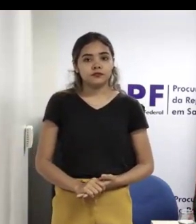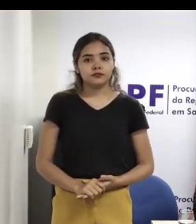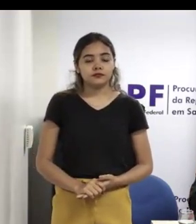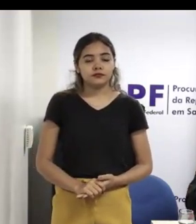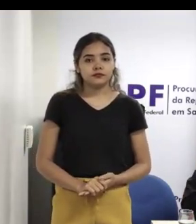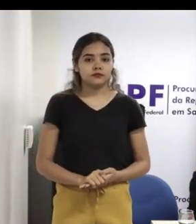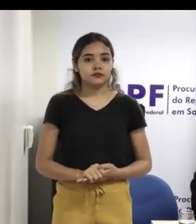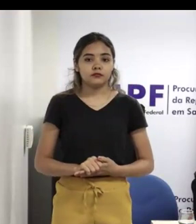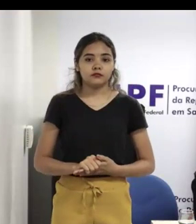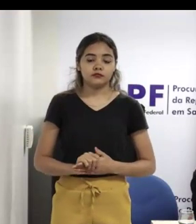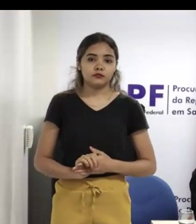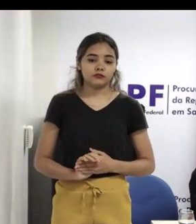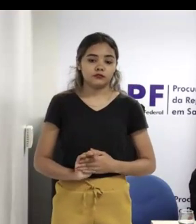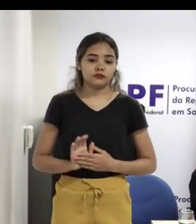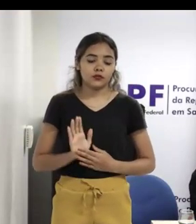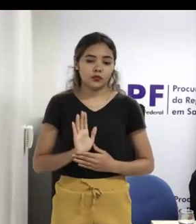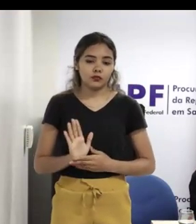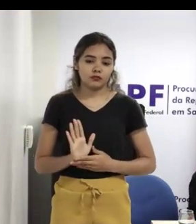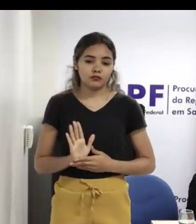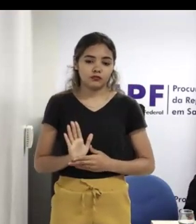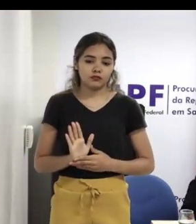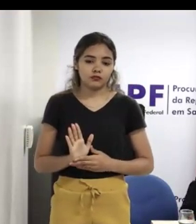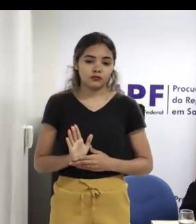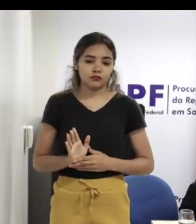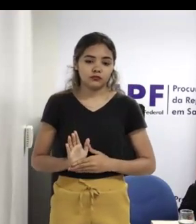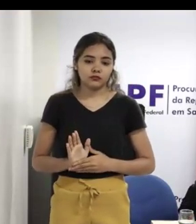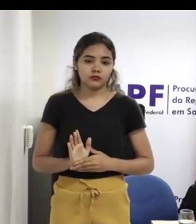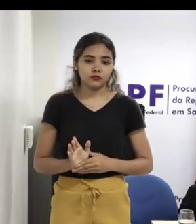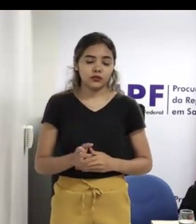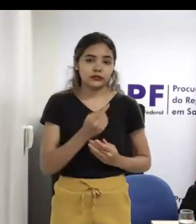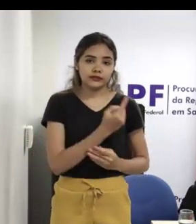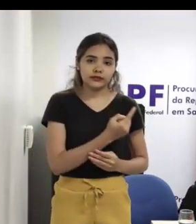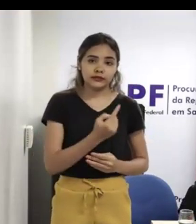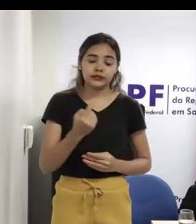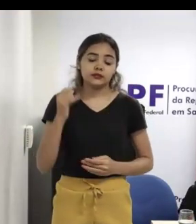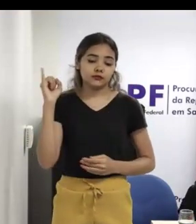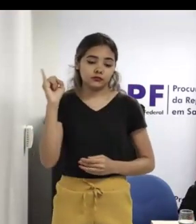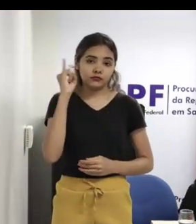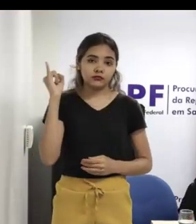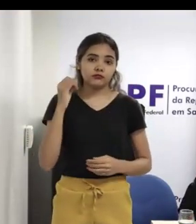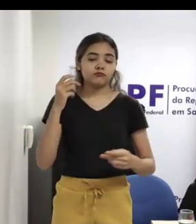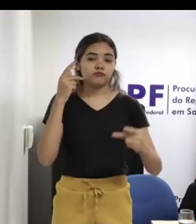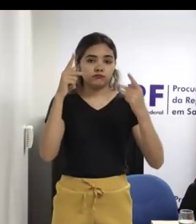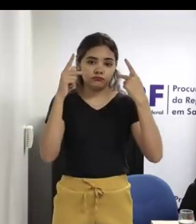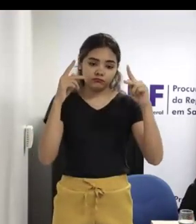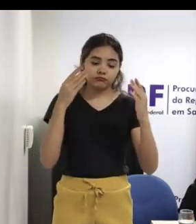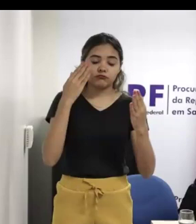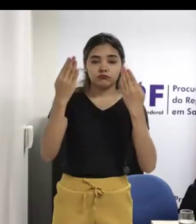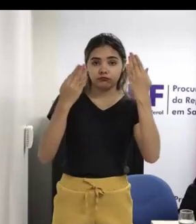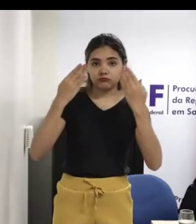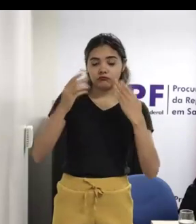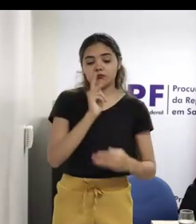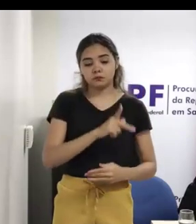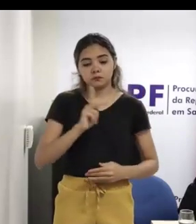psicólogo nós não substituímos o assistente social cada um dentro das suas competências é absolutamente